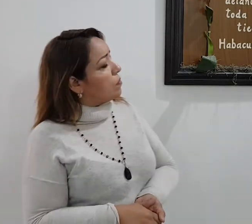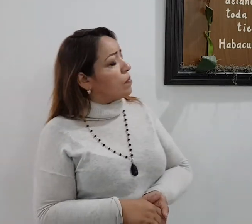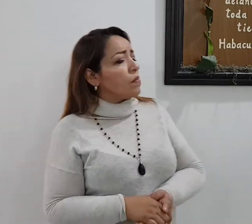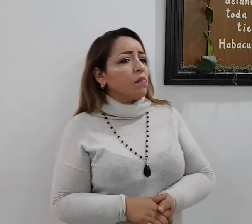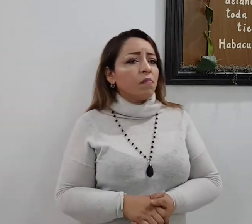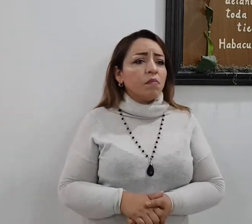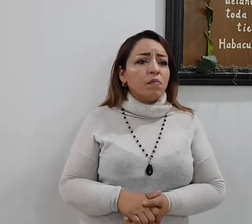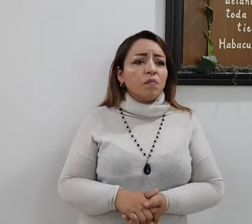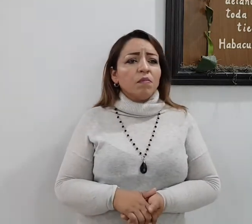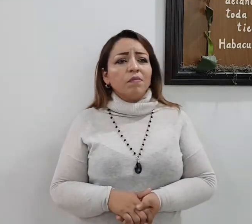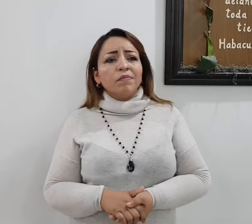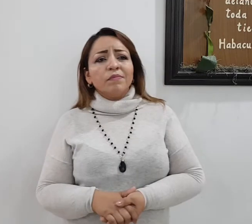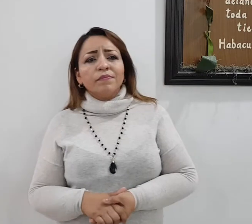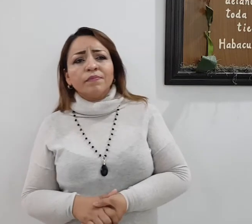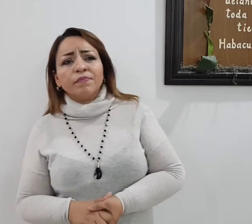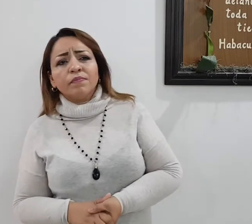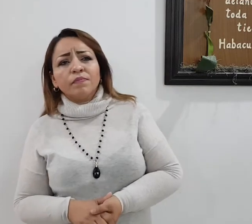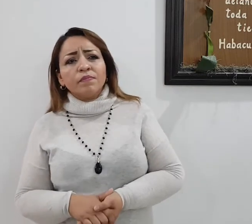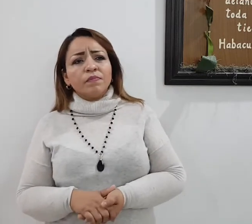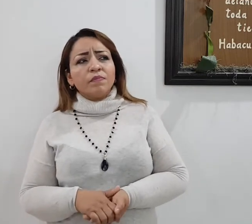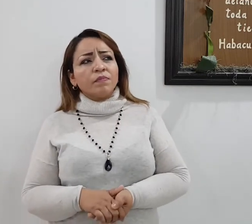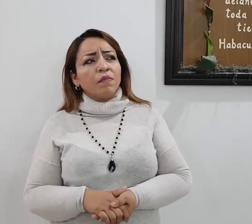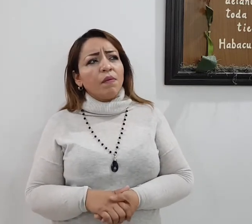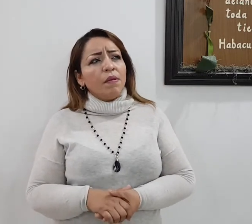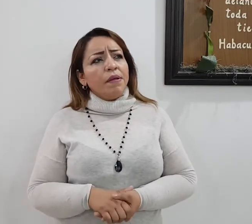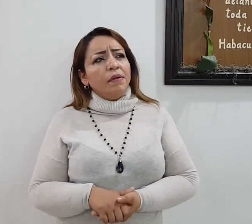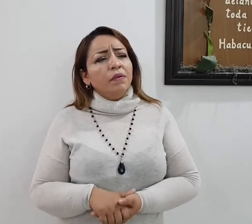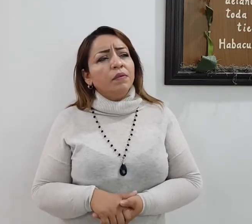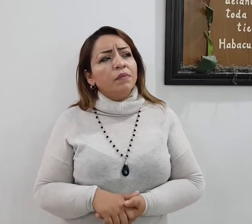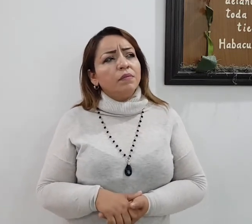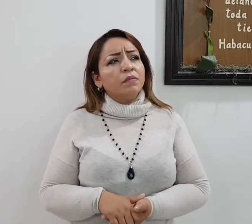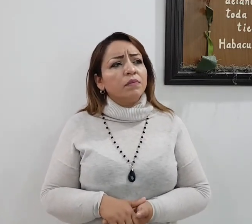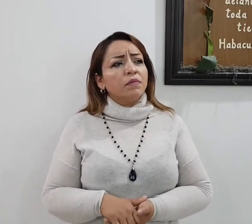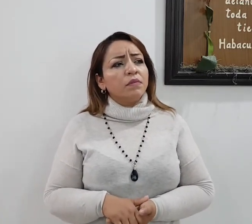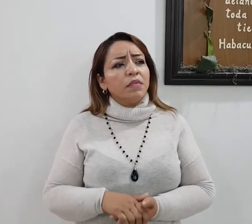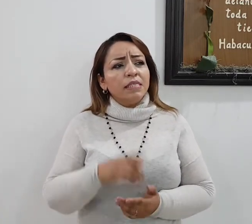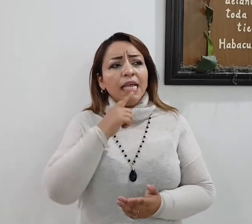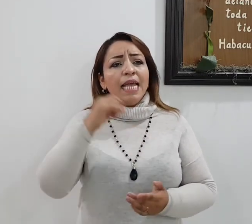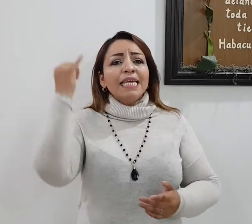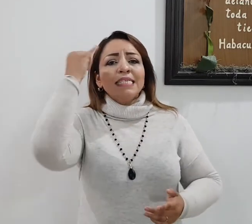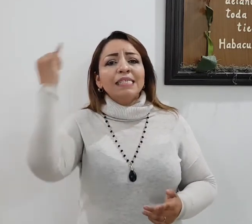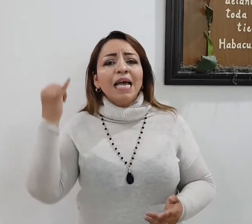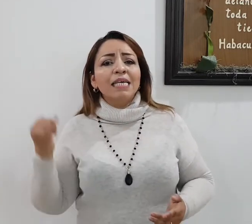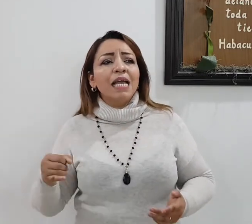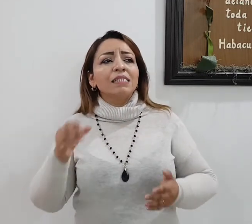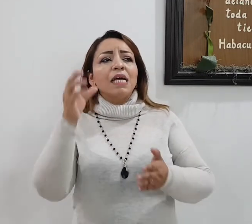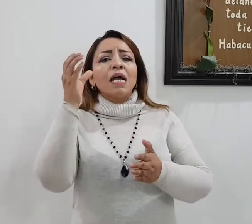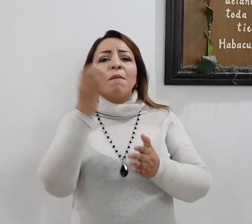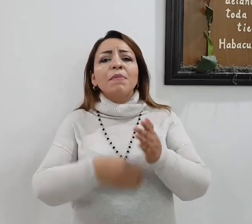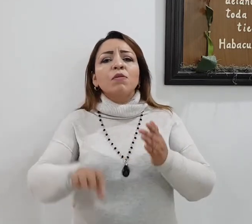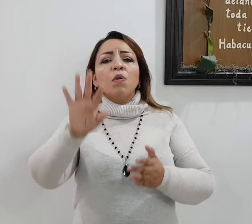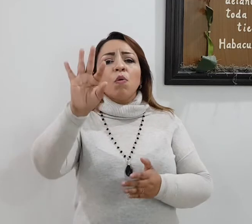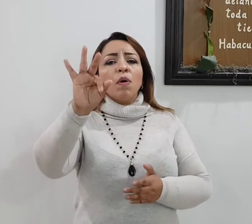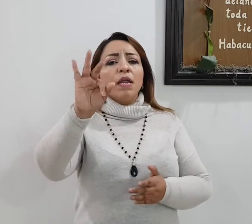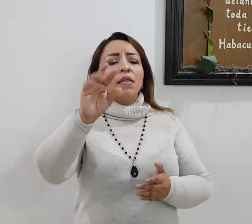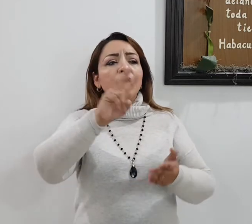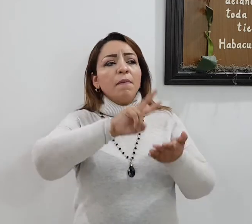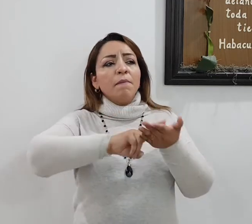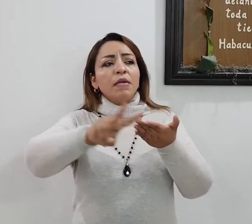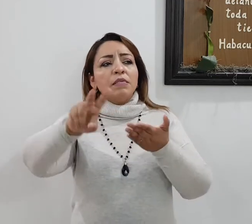ese. ¿Dónde empieza ese pasaje? Está dividido ahí en la Biblia. ¿Alguien lo tiene abierto? Isaías 40 más. Del 12 en adelante.